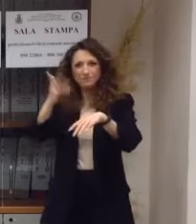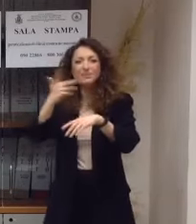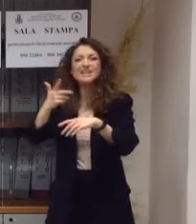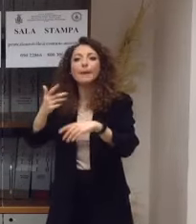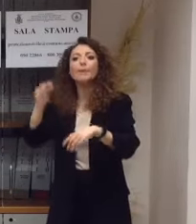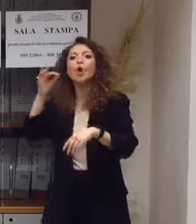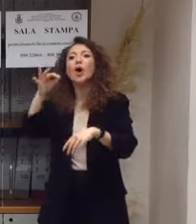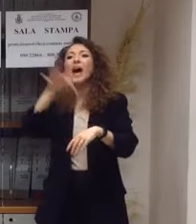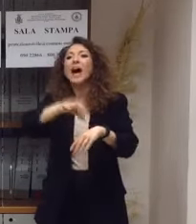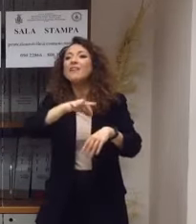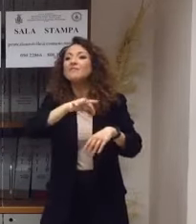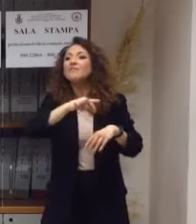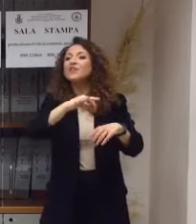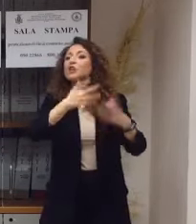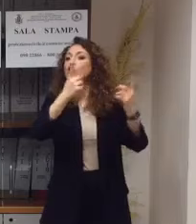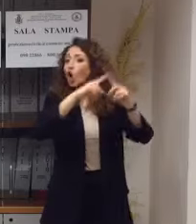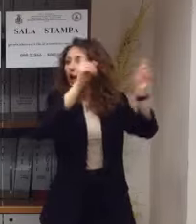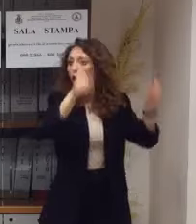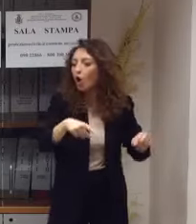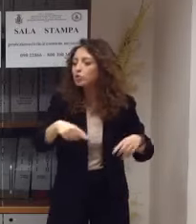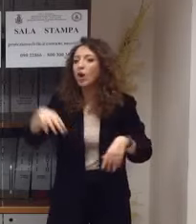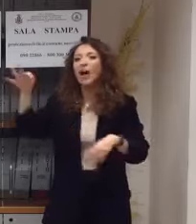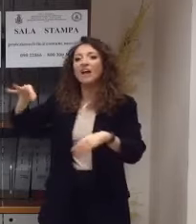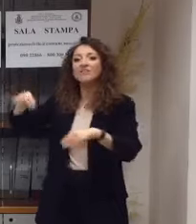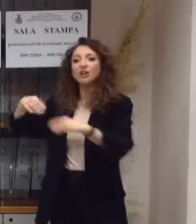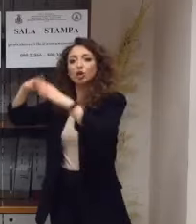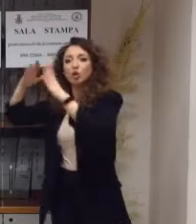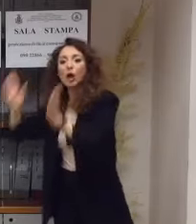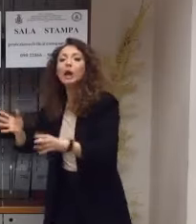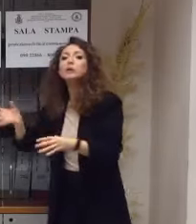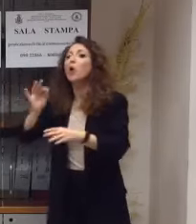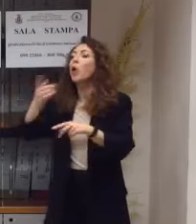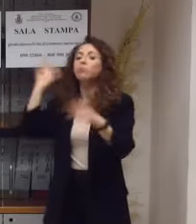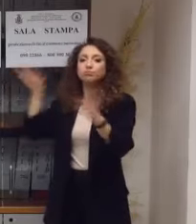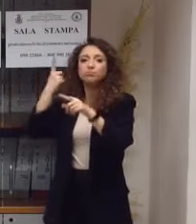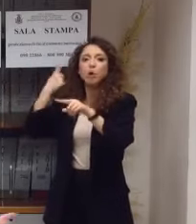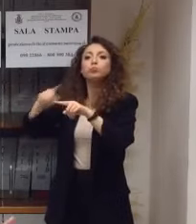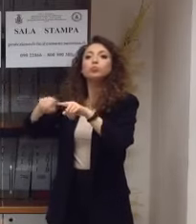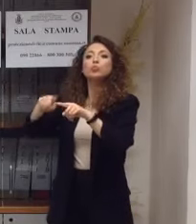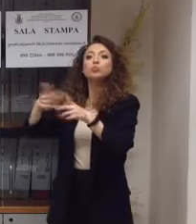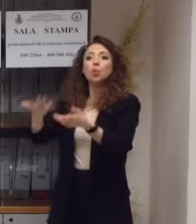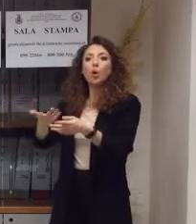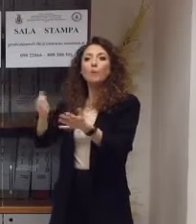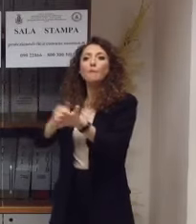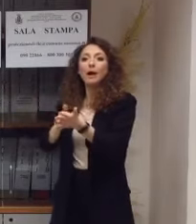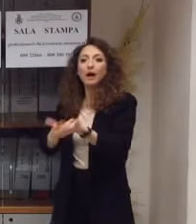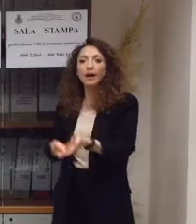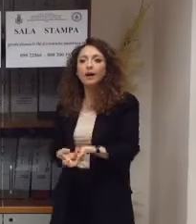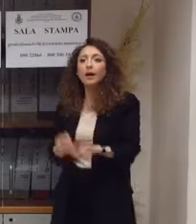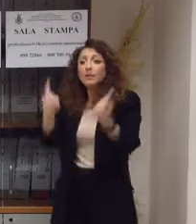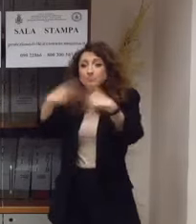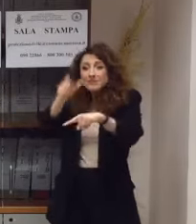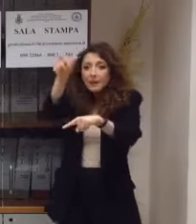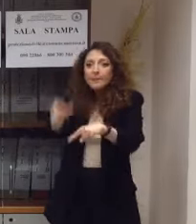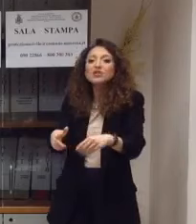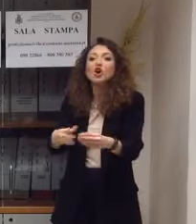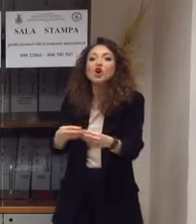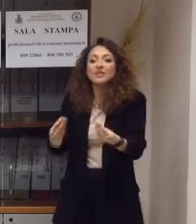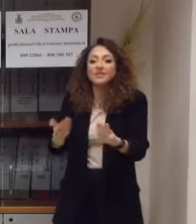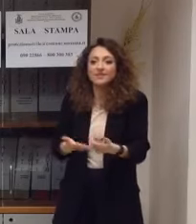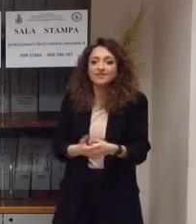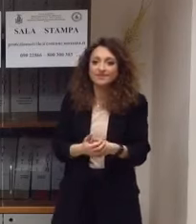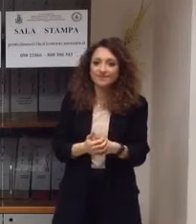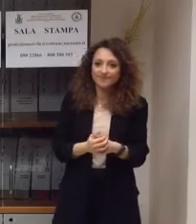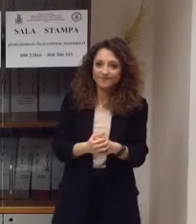ha l'affitto di casa, o anche poi un mutuo in banca. Come si combina? Ecco dove poi purtroppo le situazioni sulla